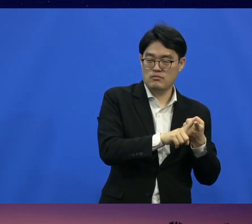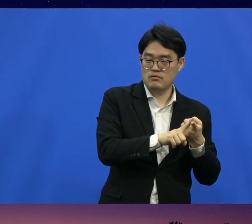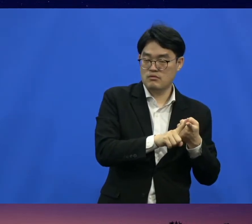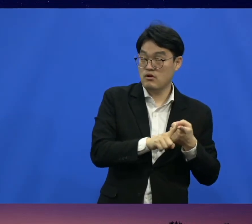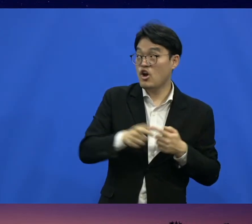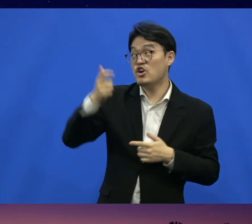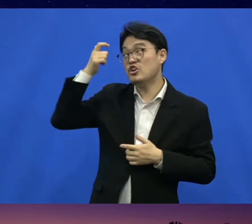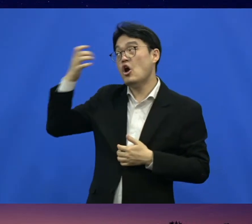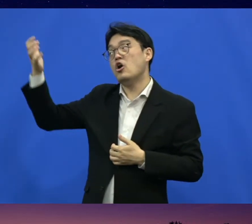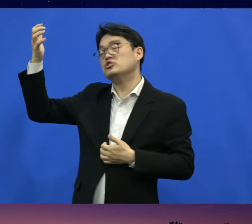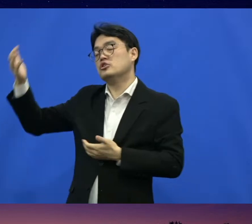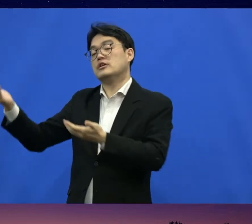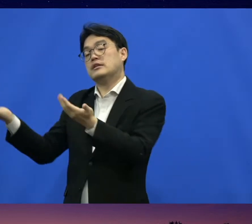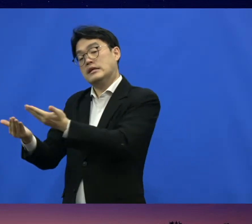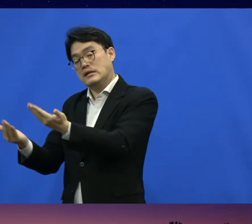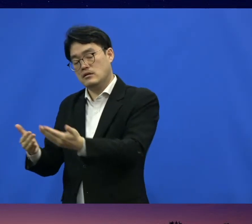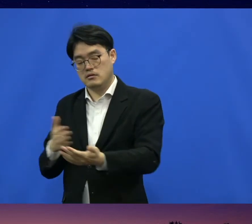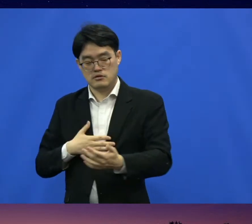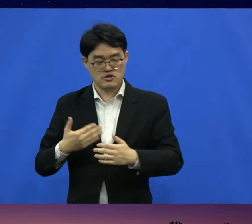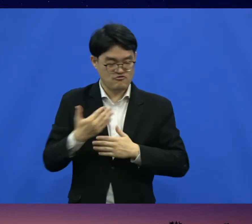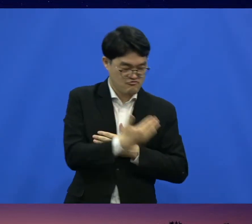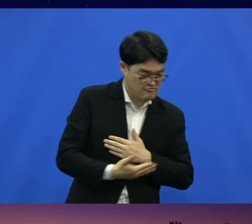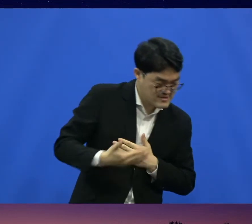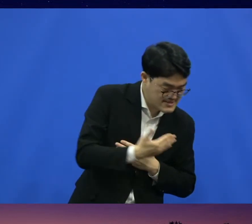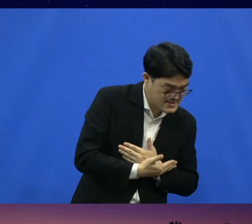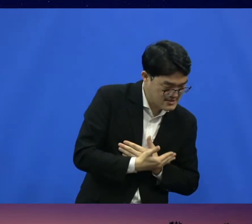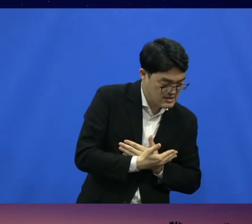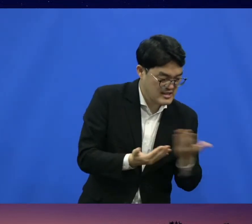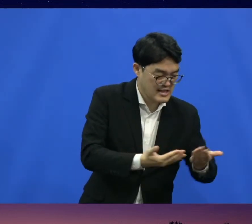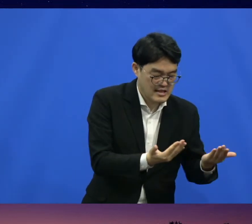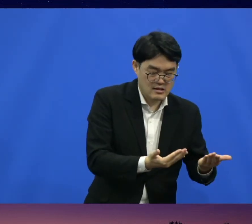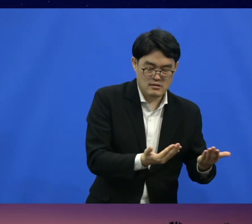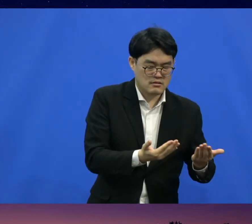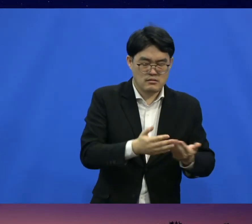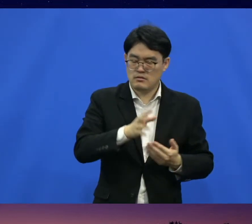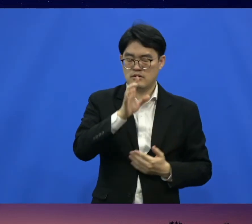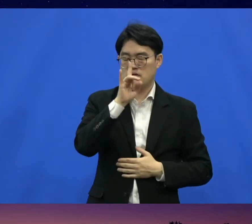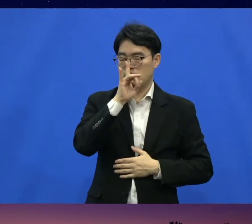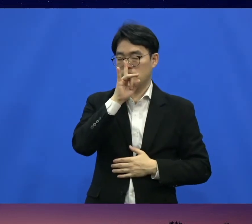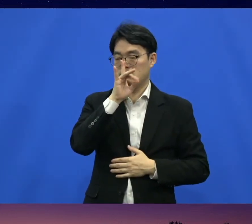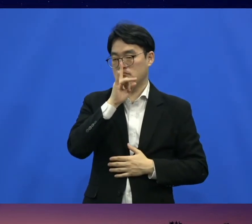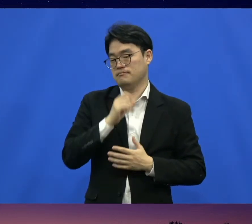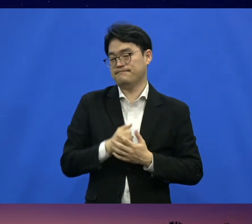된다는 거예요. 영어로 시작했다면 영어로 마쳐야 됩니다.